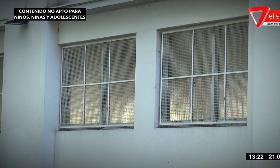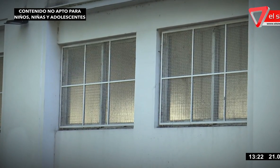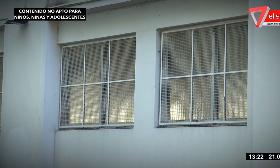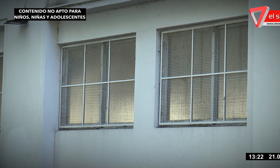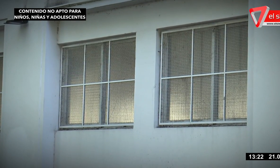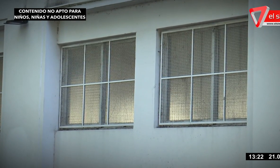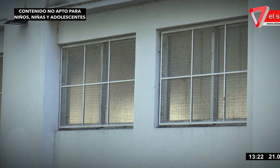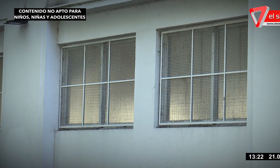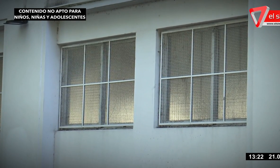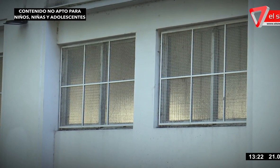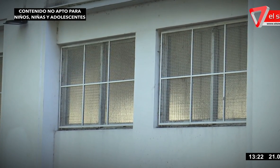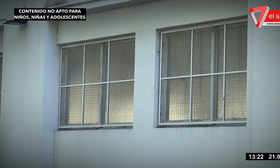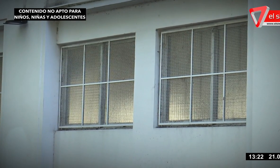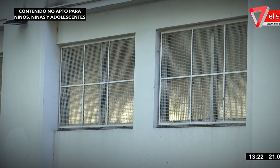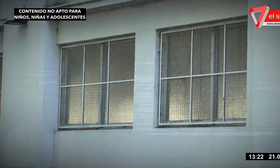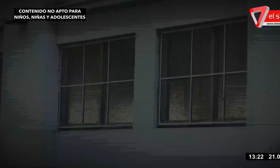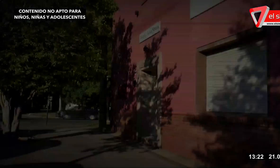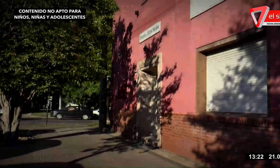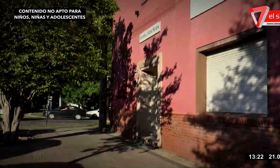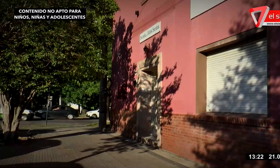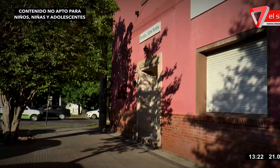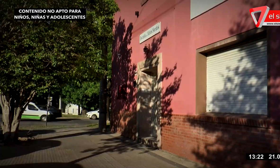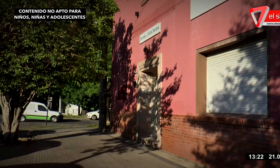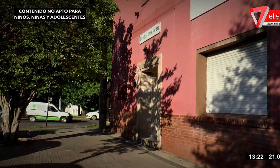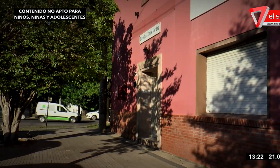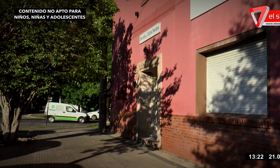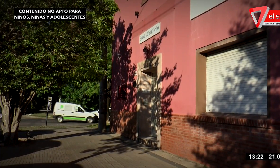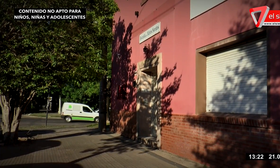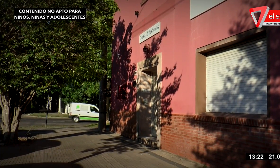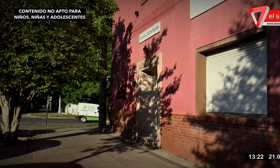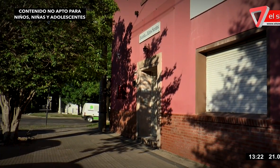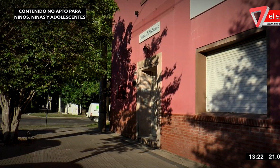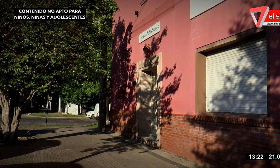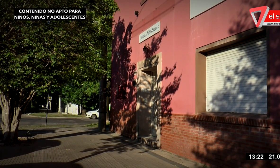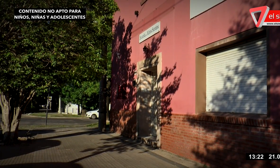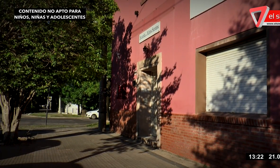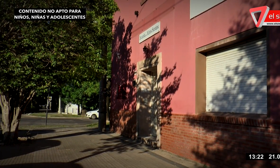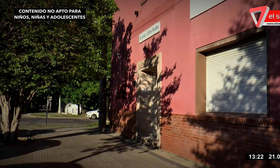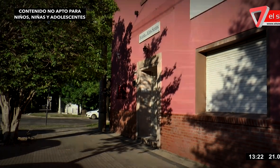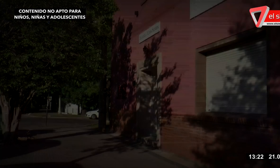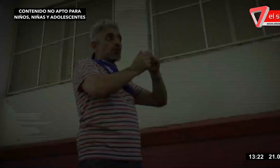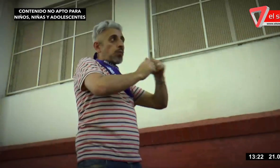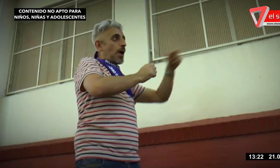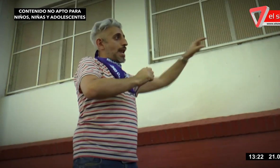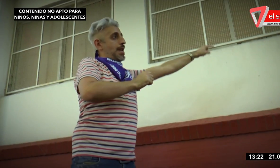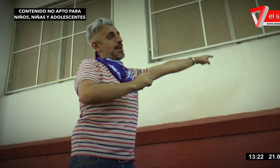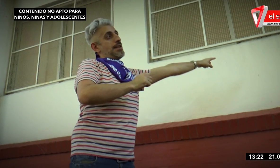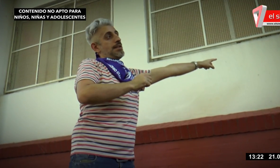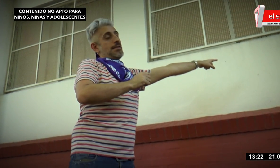fiestas sexuales los fines de semana a cambio de una cena o almuerzo. Y los castigaban por horas, arrodillados sobre maíz o